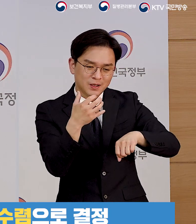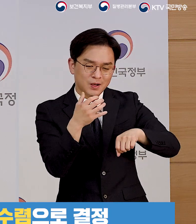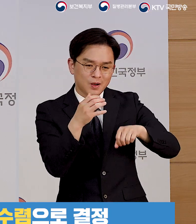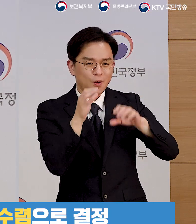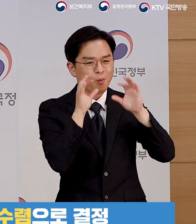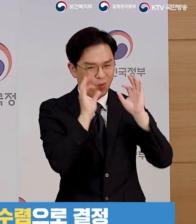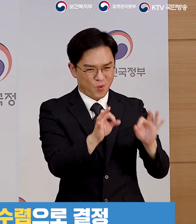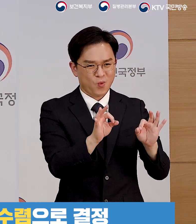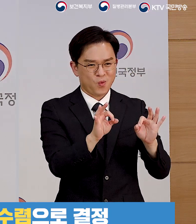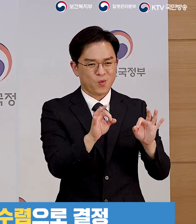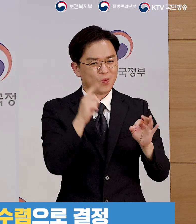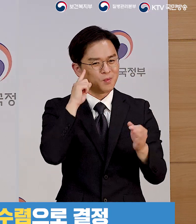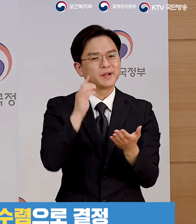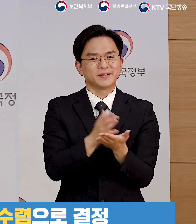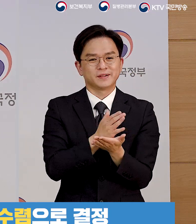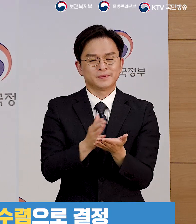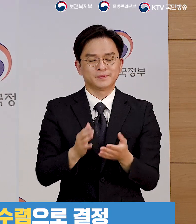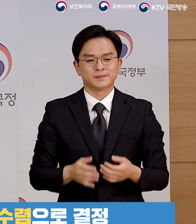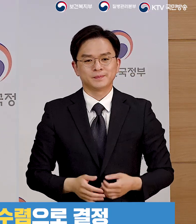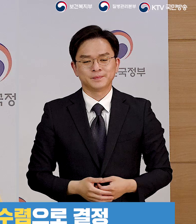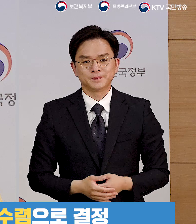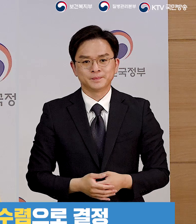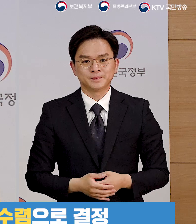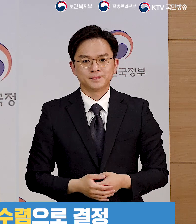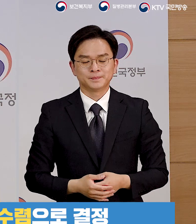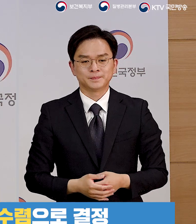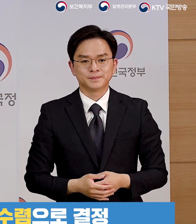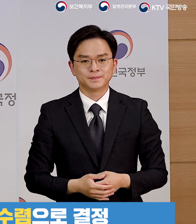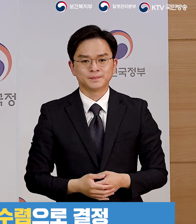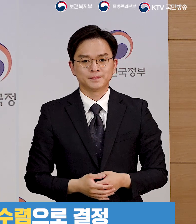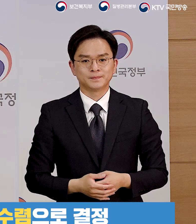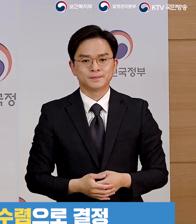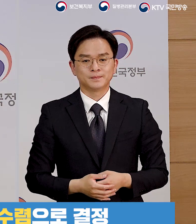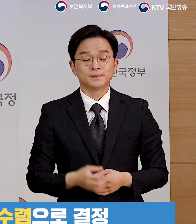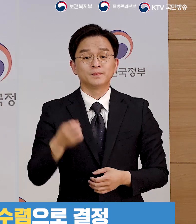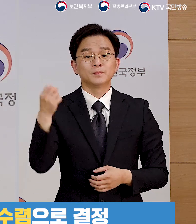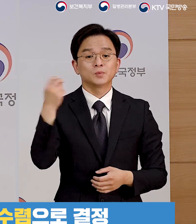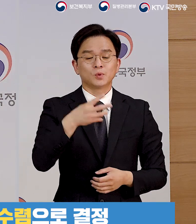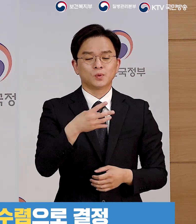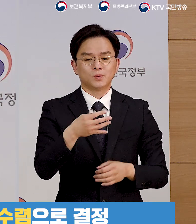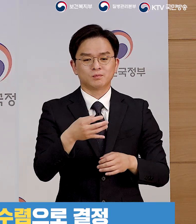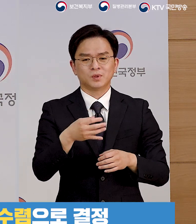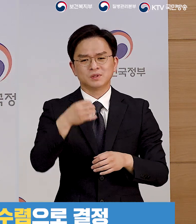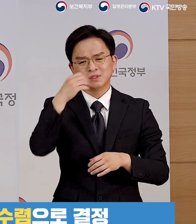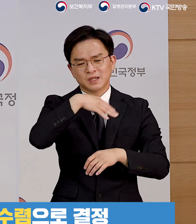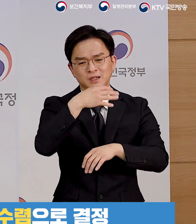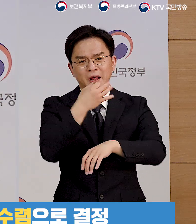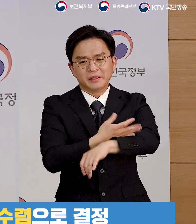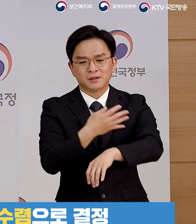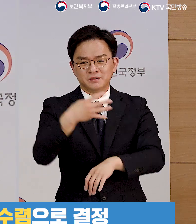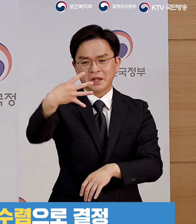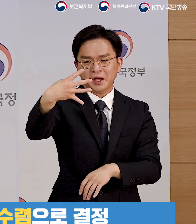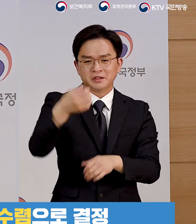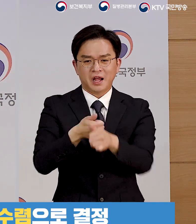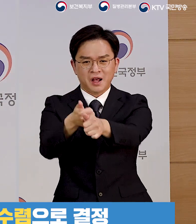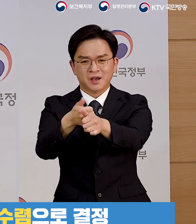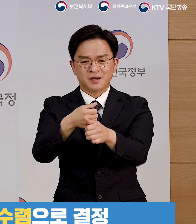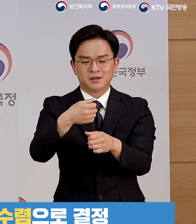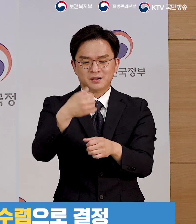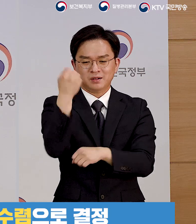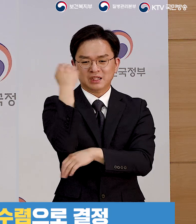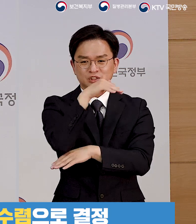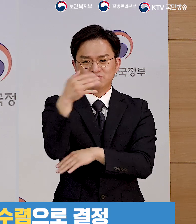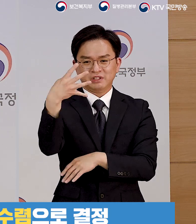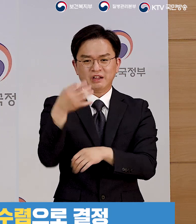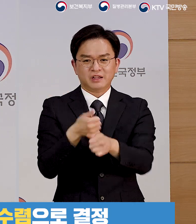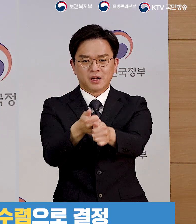것이고요. 1단계에서 2단계 올라갈 때도 단지 그 지표상의 그 변화뿐만 아니라 그것이 어떤 경향성을